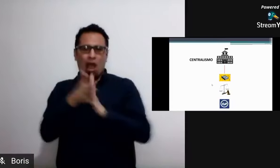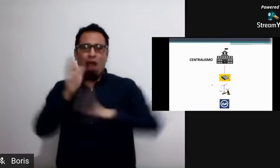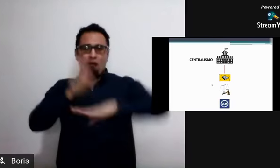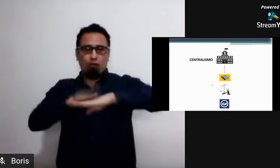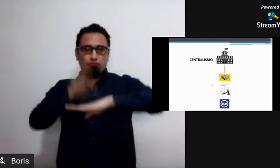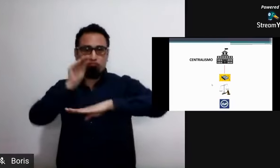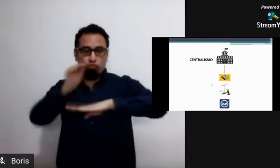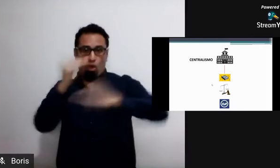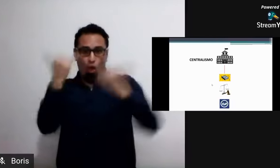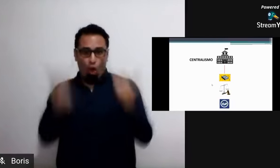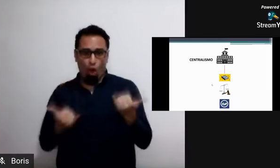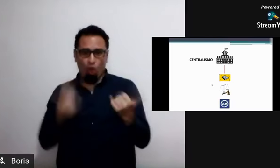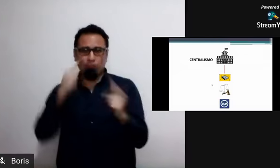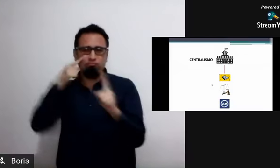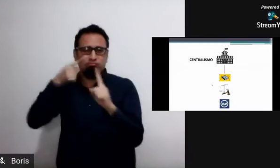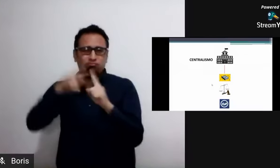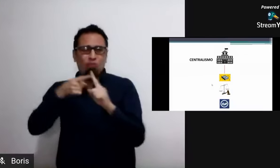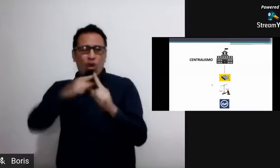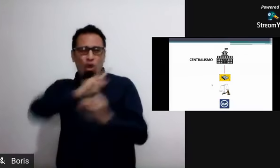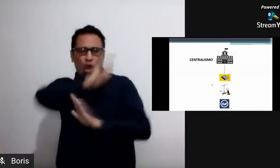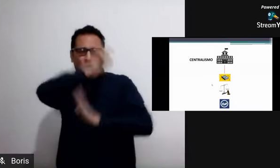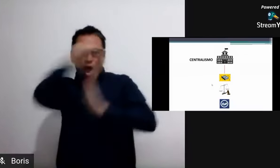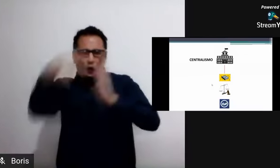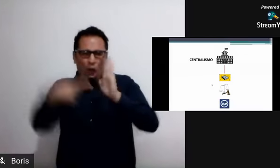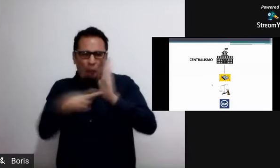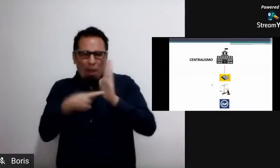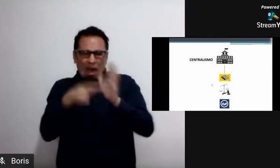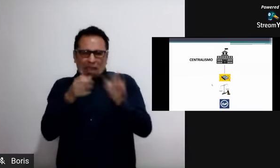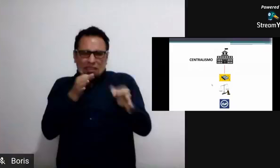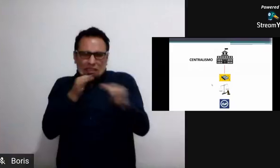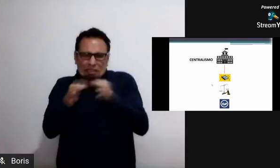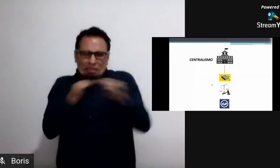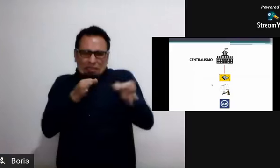de tiempo, en esa parte de la tertulia abordamos hasta el año